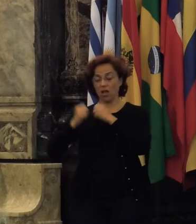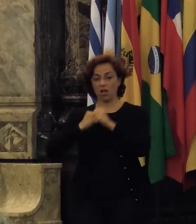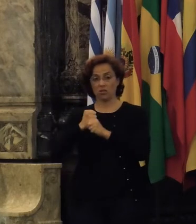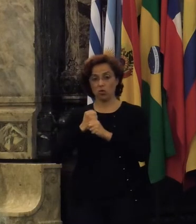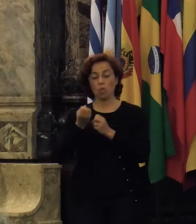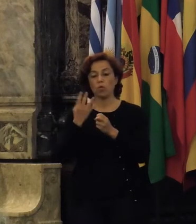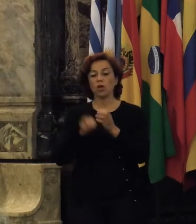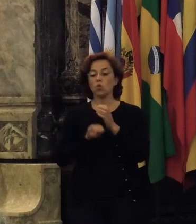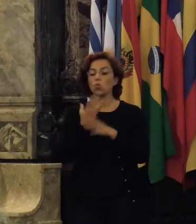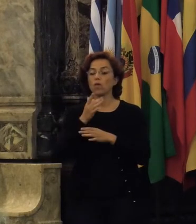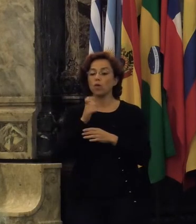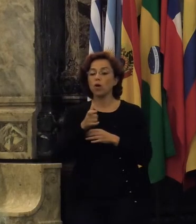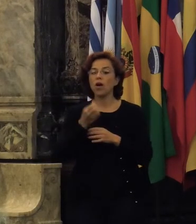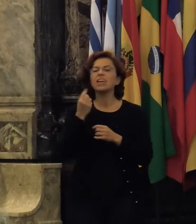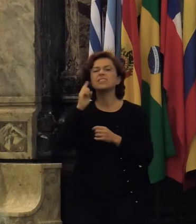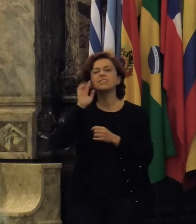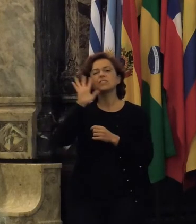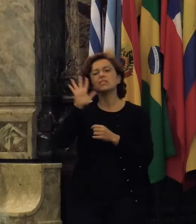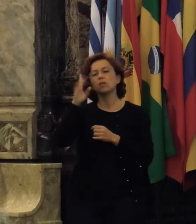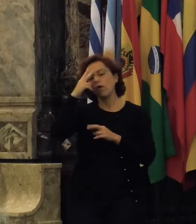porque redefine qué es lo psicopatológico.